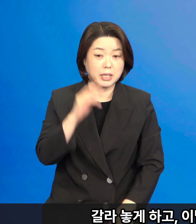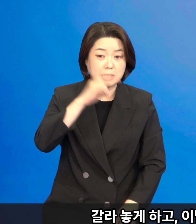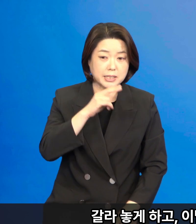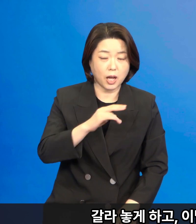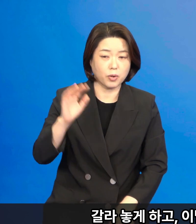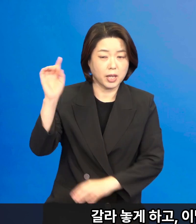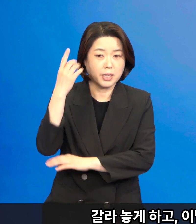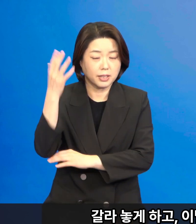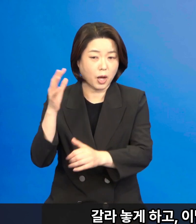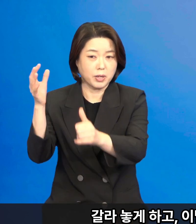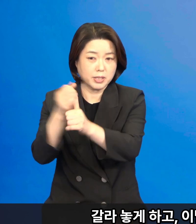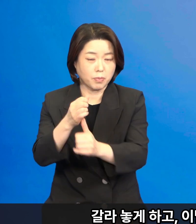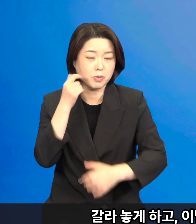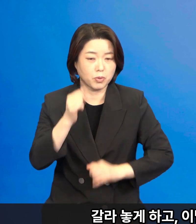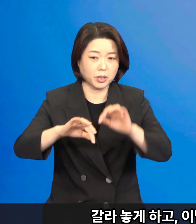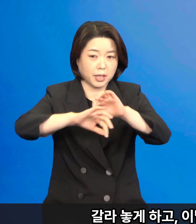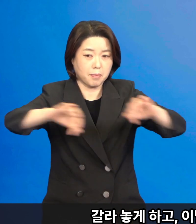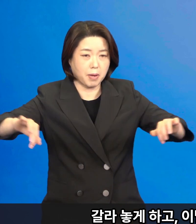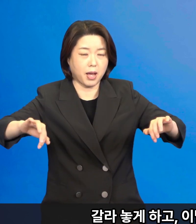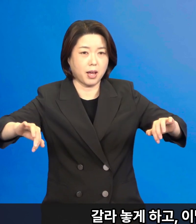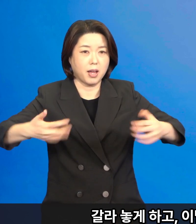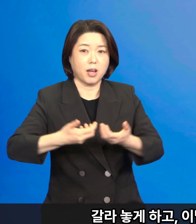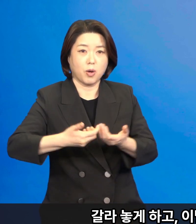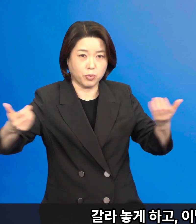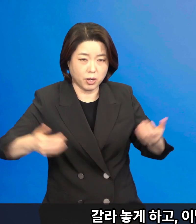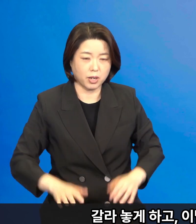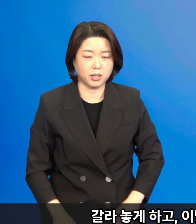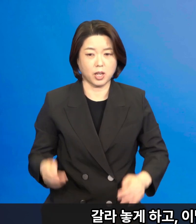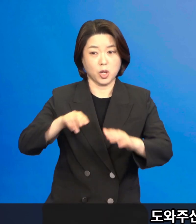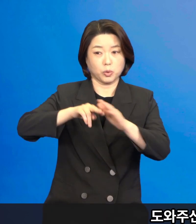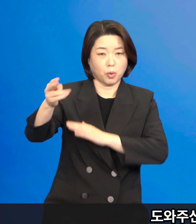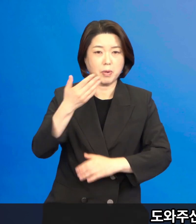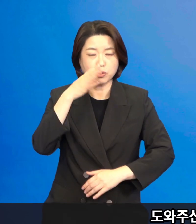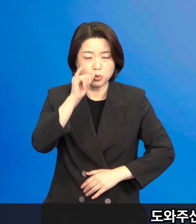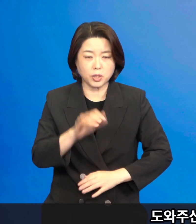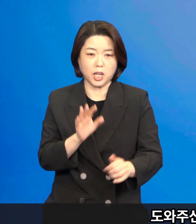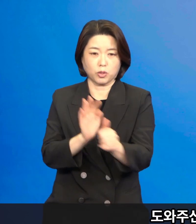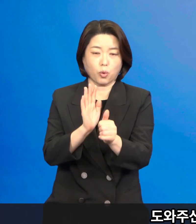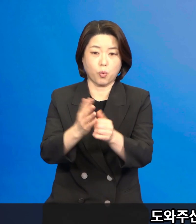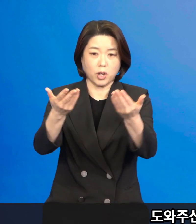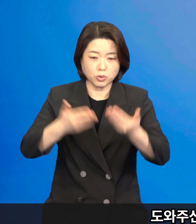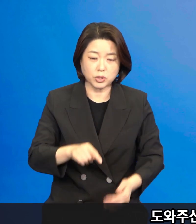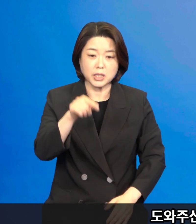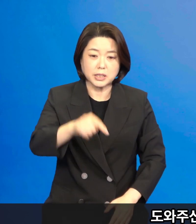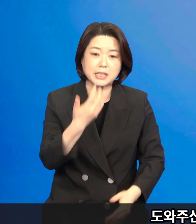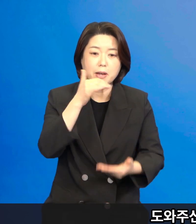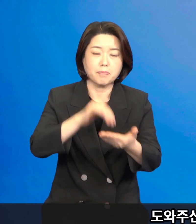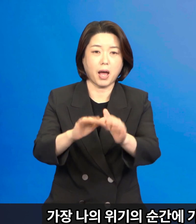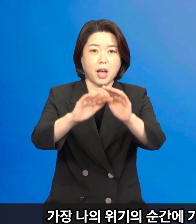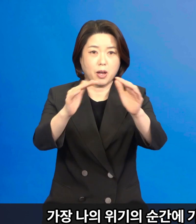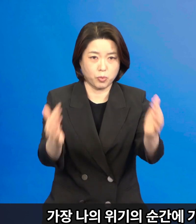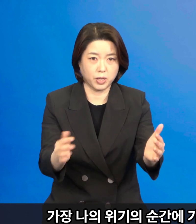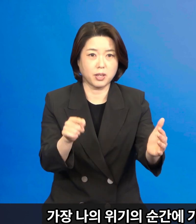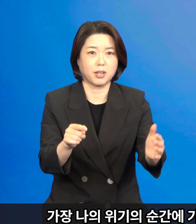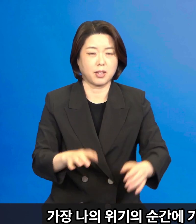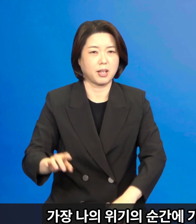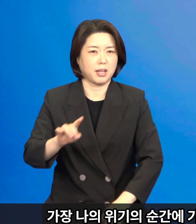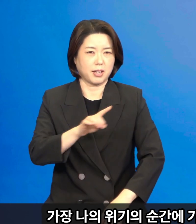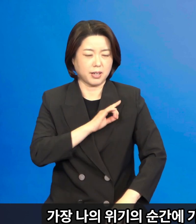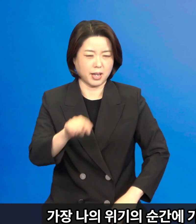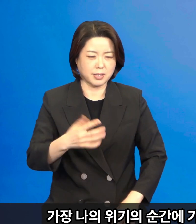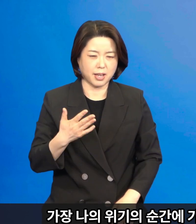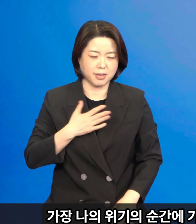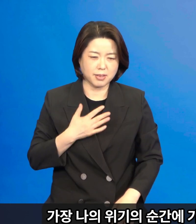못하도록 갈라놓게 하고 이별하게 하고 탈출할 수 있도록 도와주신 그 바위라고 해서 가장